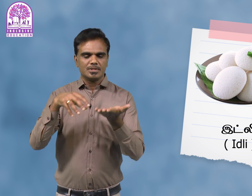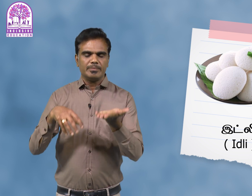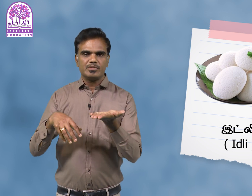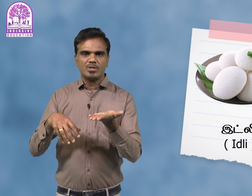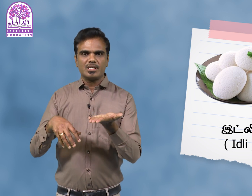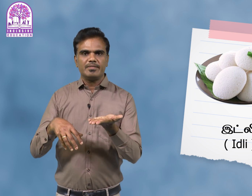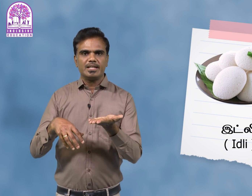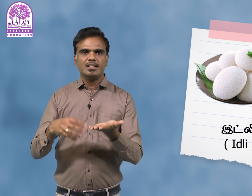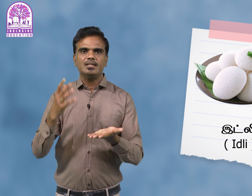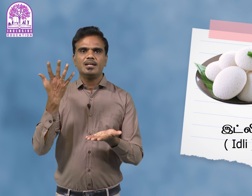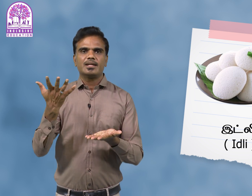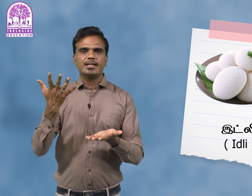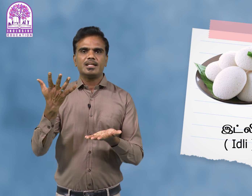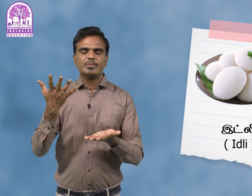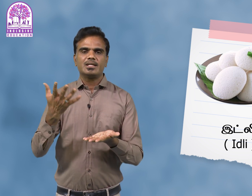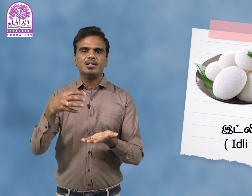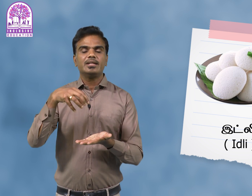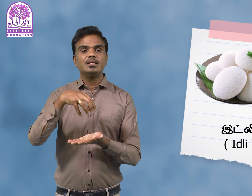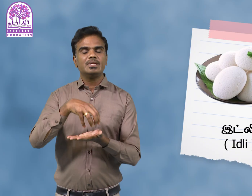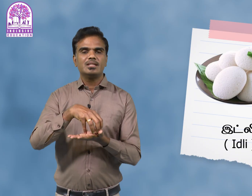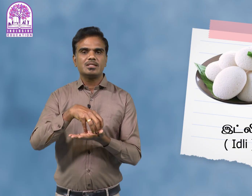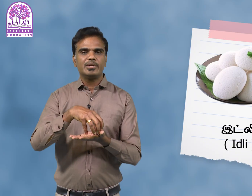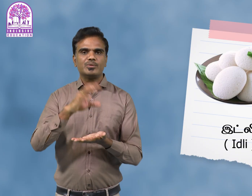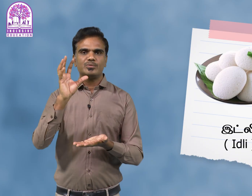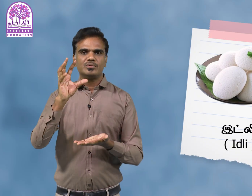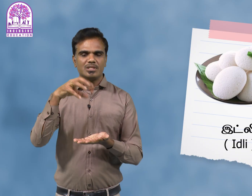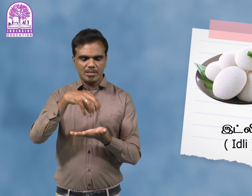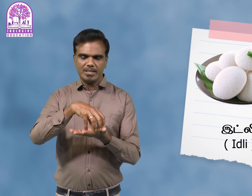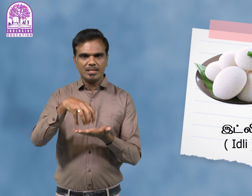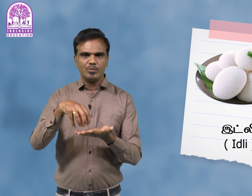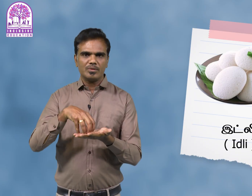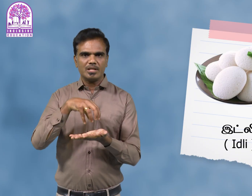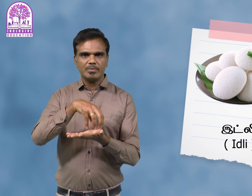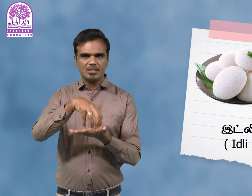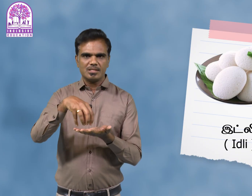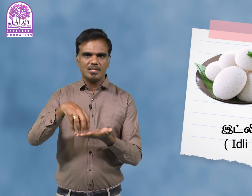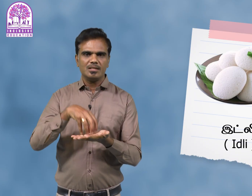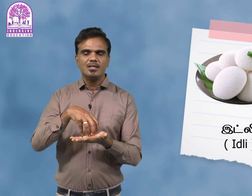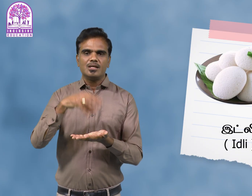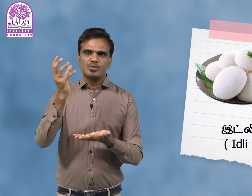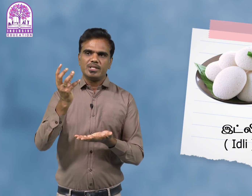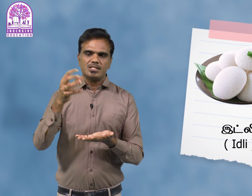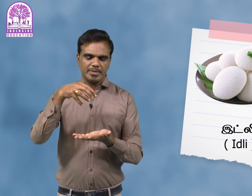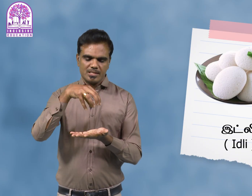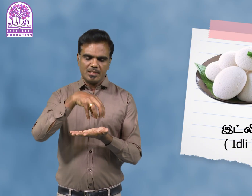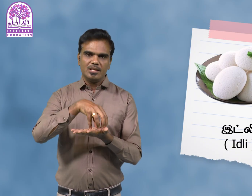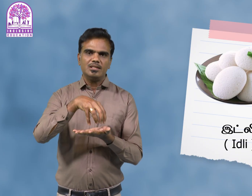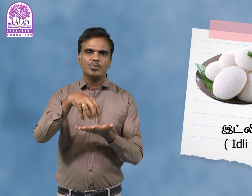இப்படி வச்சுக்கோங்க. லெஃப்ட் ஹேண்டை ரைட் ஹேண்டில் என்ன பண்ணுங்கள், இட்லி இப்படி இந்த ஷேப்பில் இருக்கும். இந்த ஷேப்பில் என்ன ரவுண்டாக இருக்குமா, சின்னதாக. ஸோ இட்லி ஷேப்புக்கு என்ன செய்றீங்க, 1